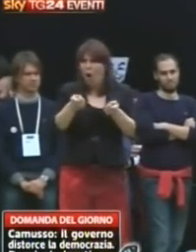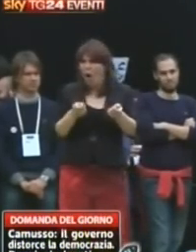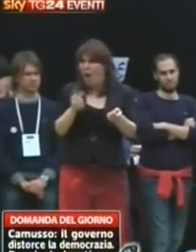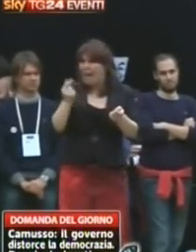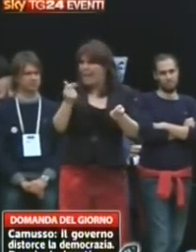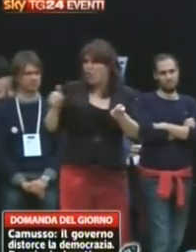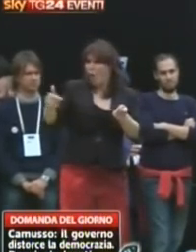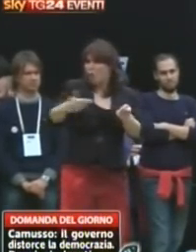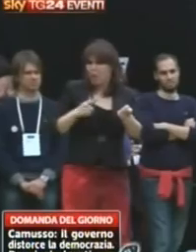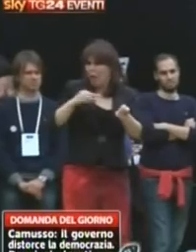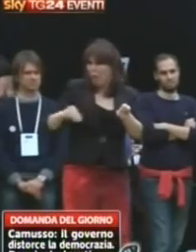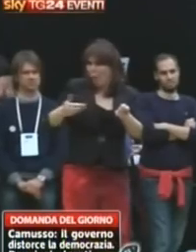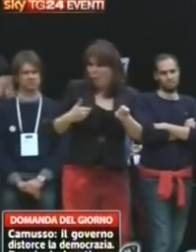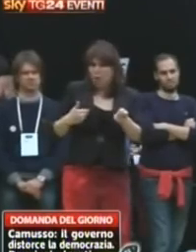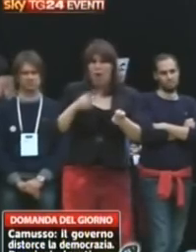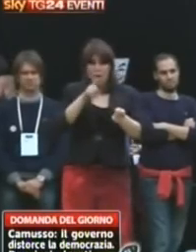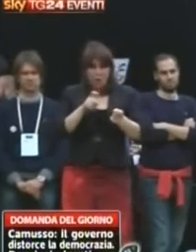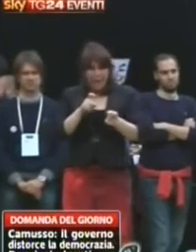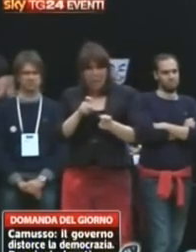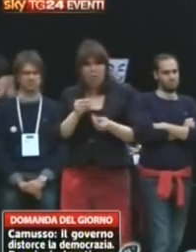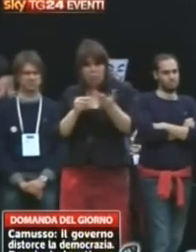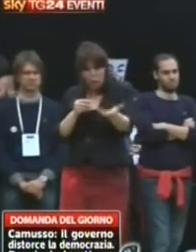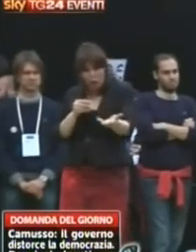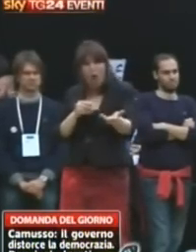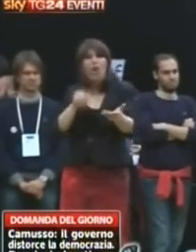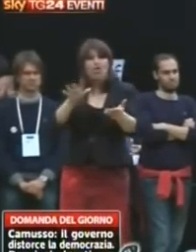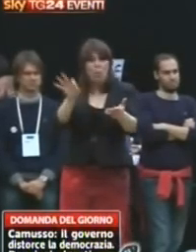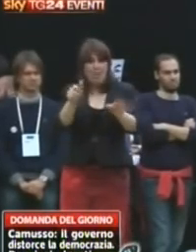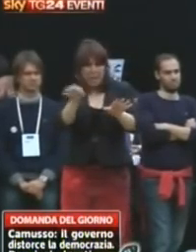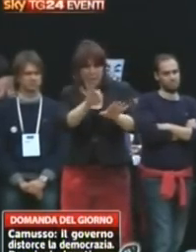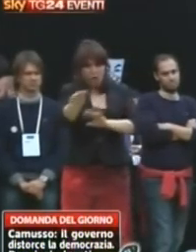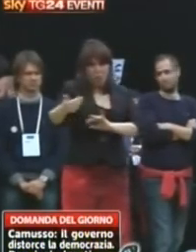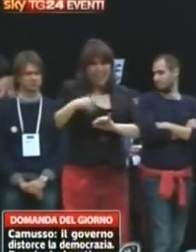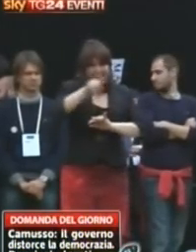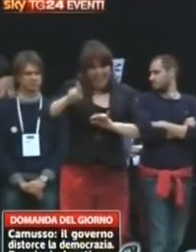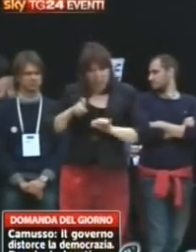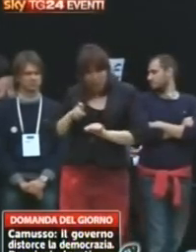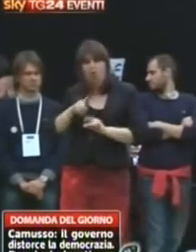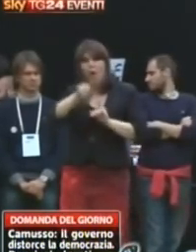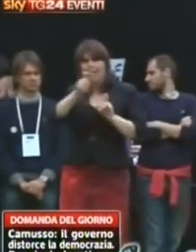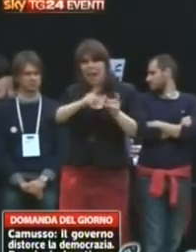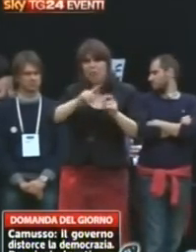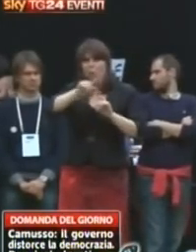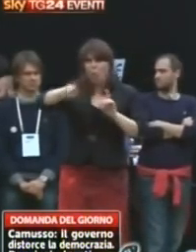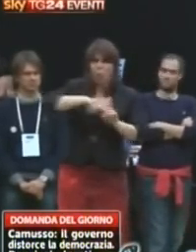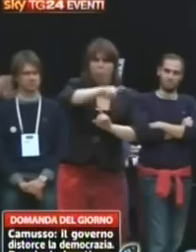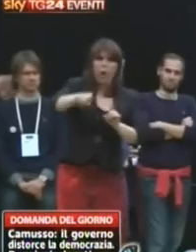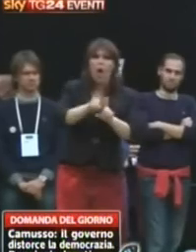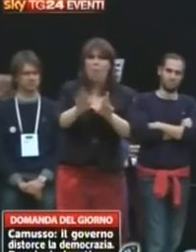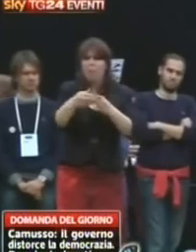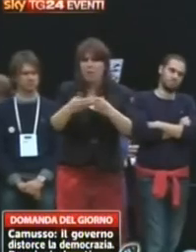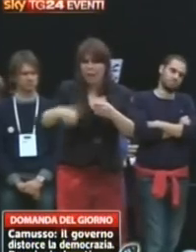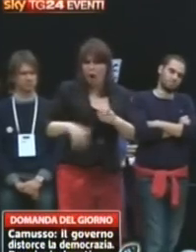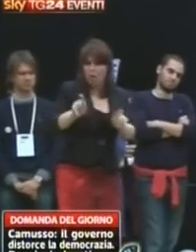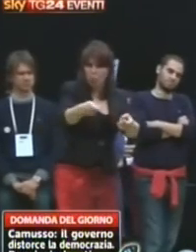il debito, io ti do il debito, tu te lo usi un po', lo fai fruttare il 5-6%, poi me lo ridai a me, lo faccio fruttare, è come se io ti rubassi il